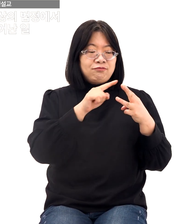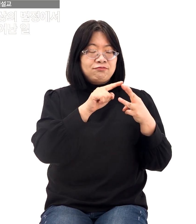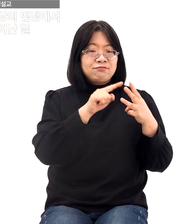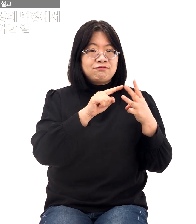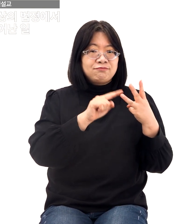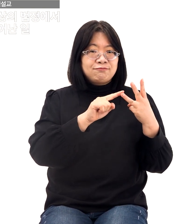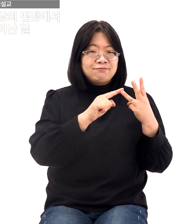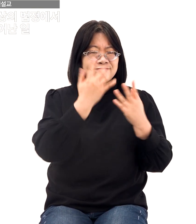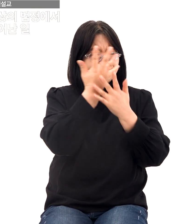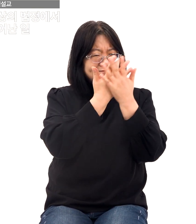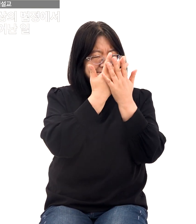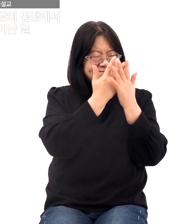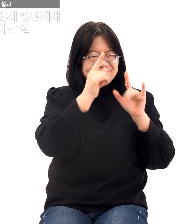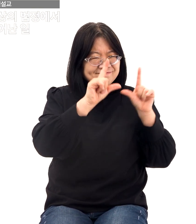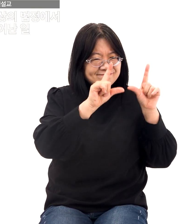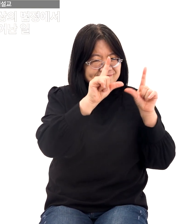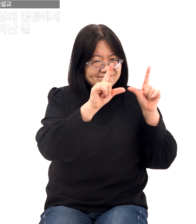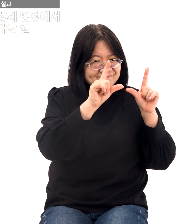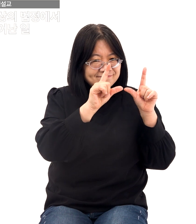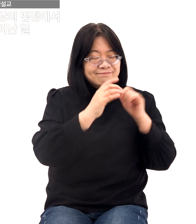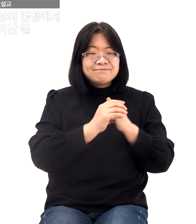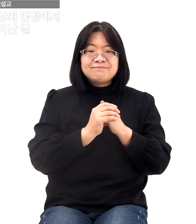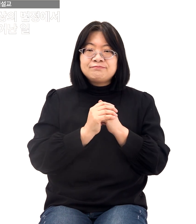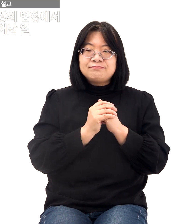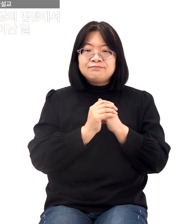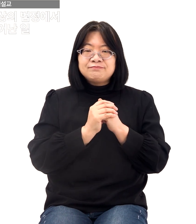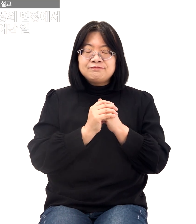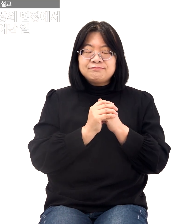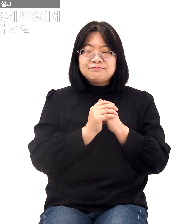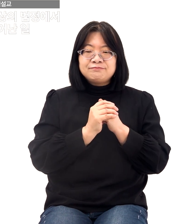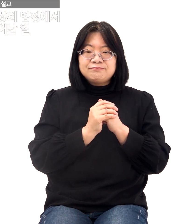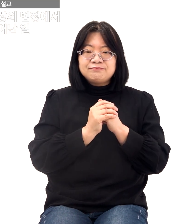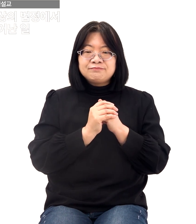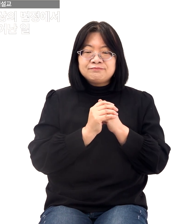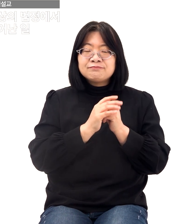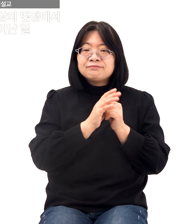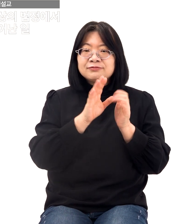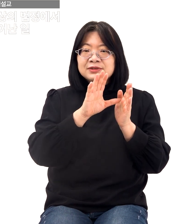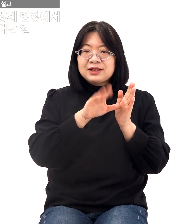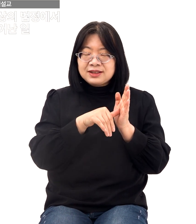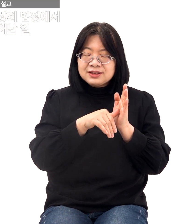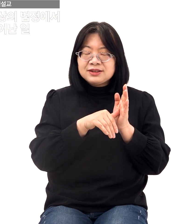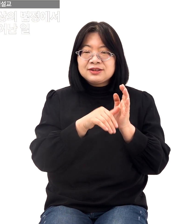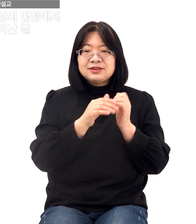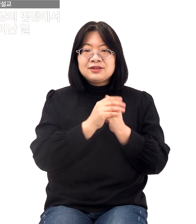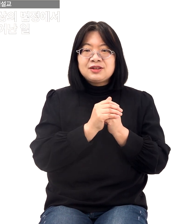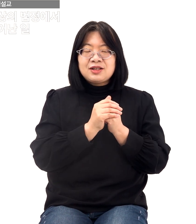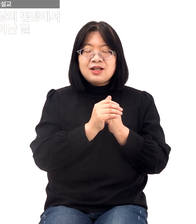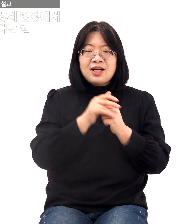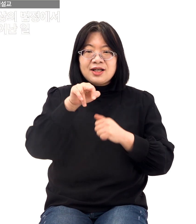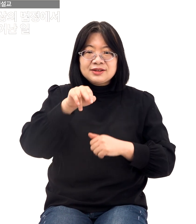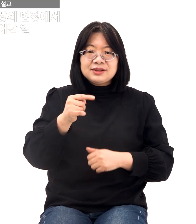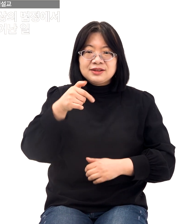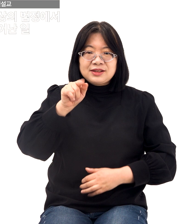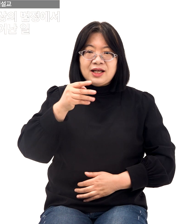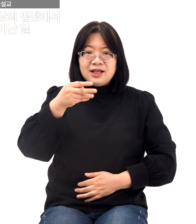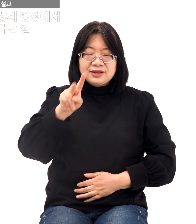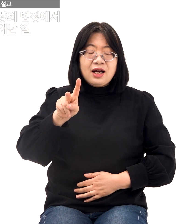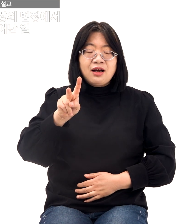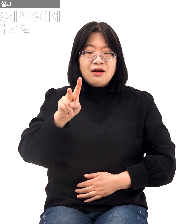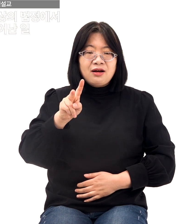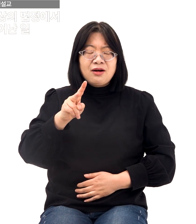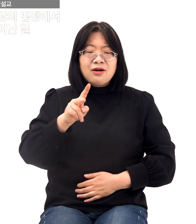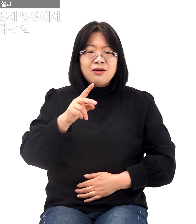환상은 해석을 해주는 자가 있었습니다. 반드시 스가랴가 이게 뭐냐